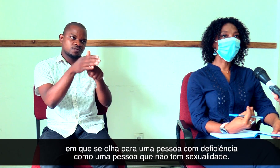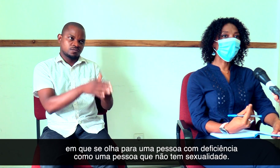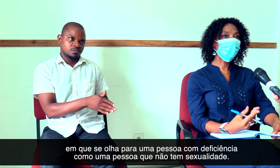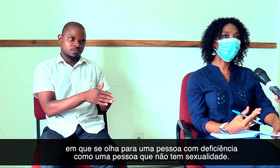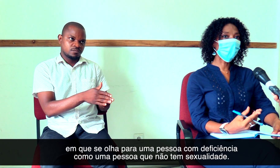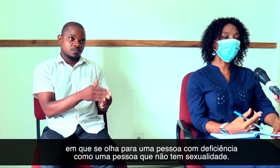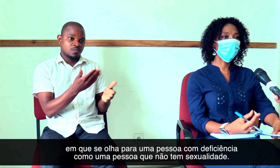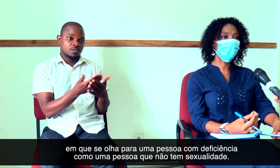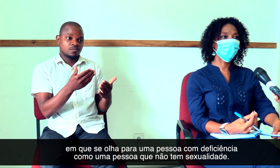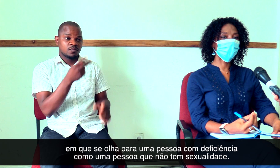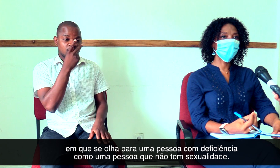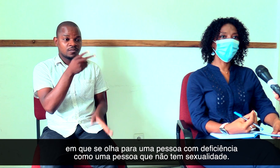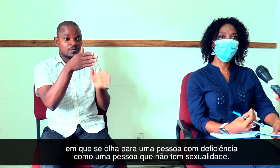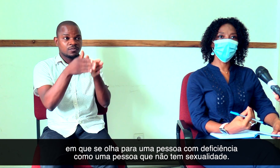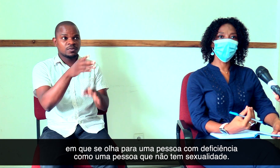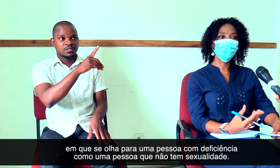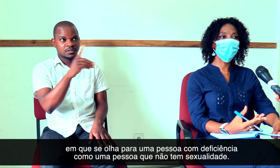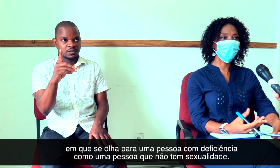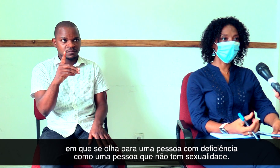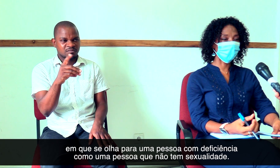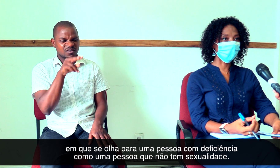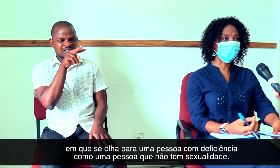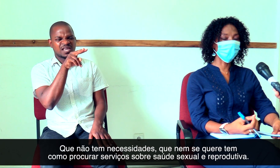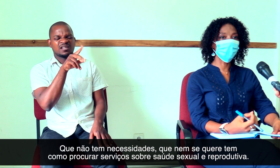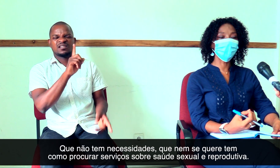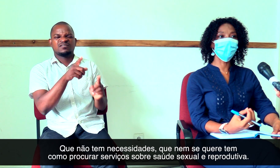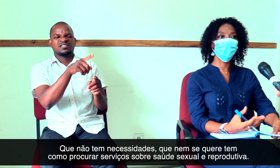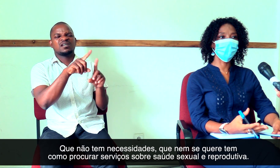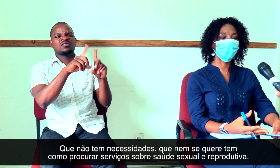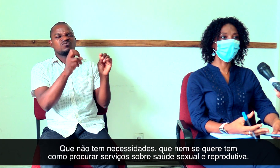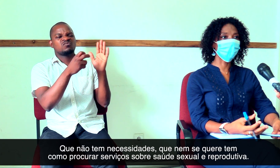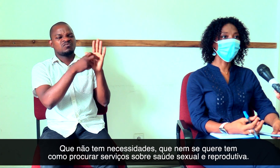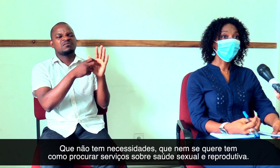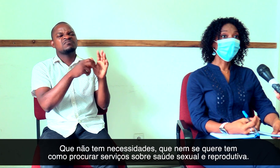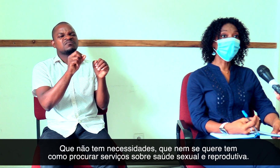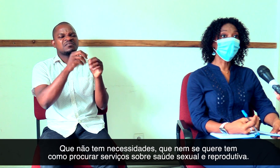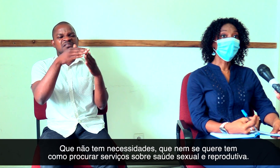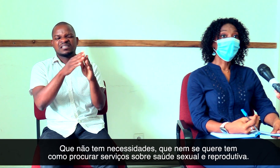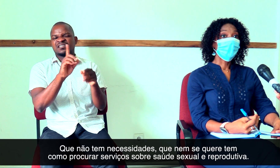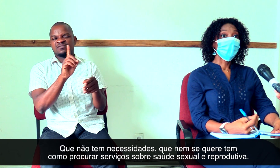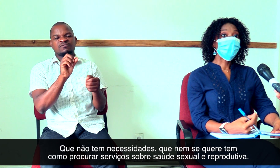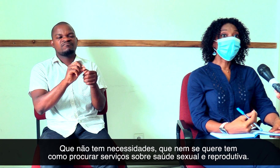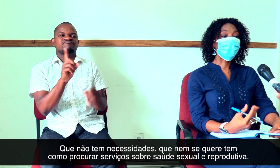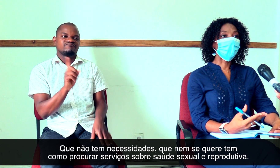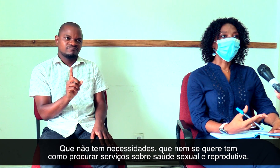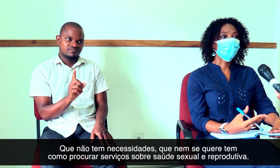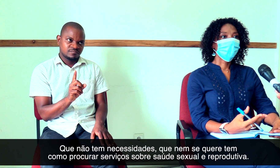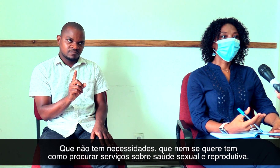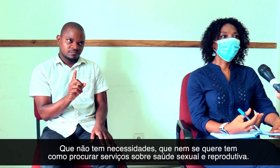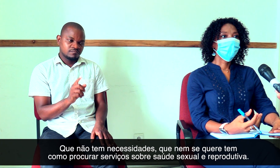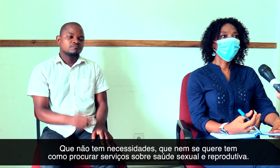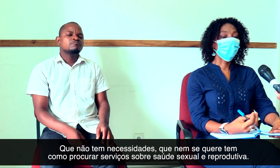Em que se olha para uma pessoa com deficiência como uma pessoa que não tem sexualidade, que não tem necessidades, que